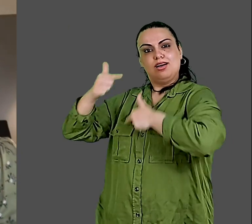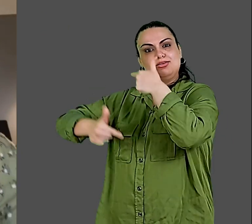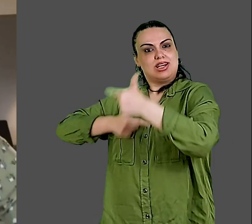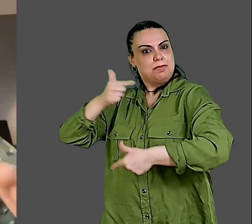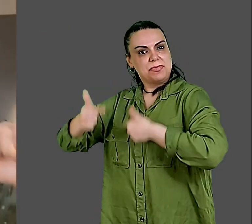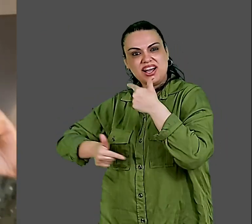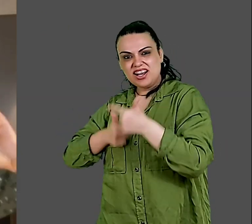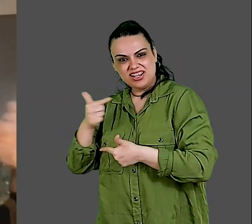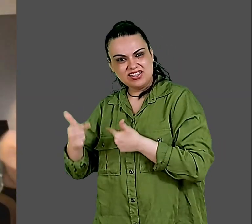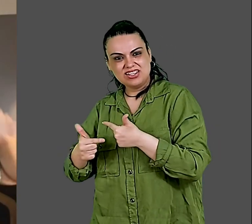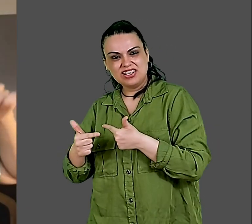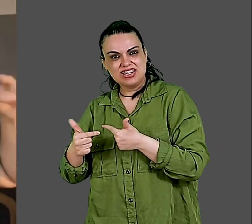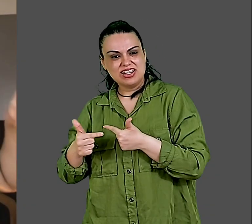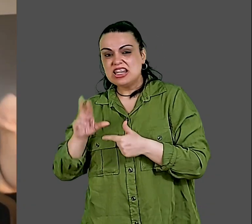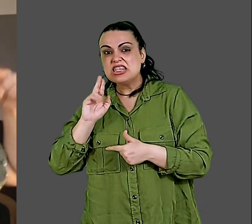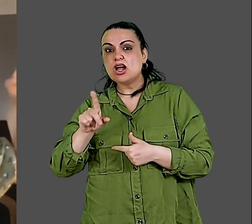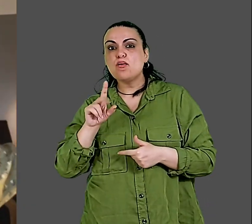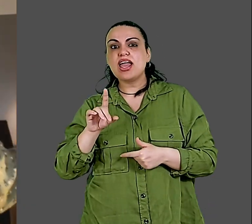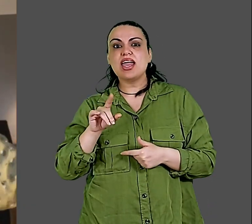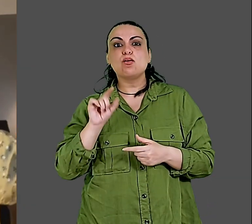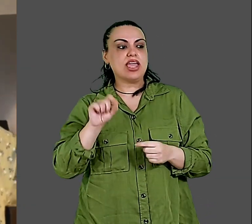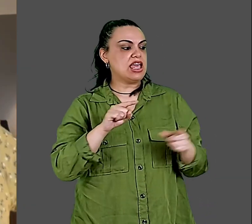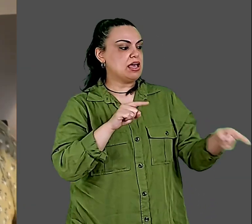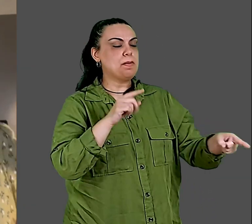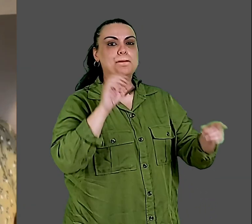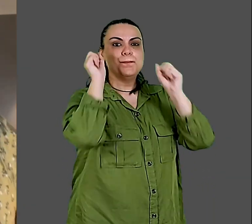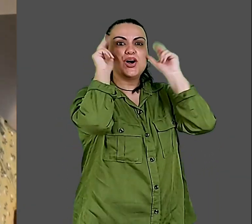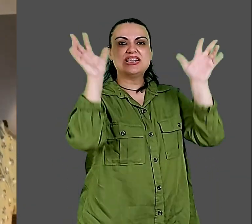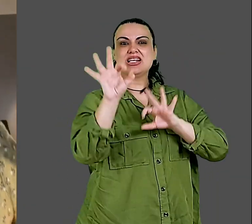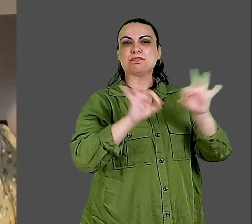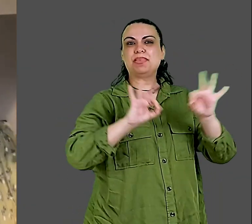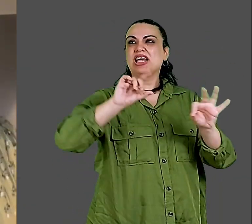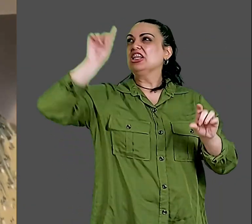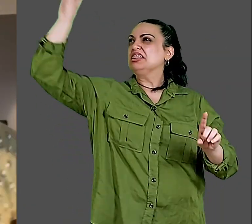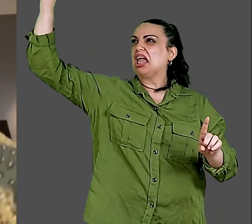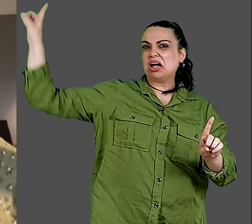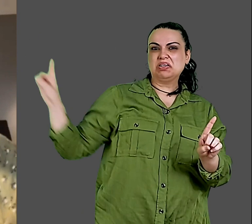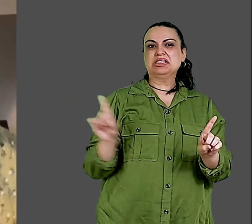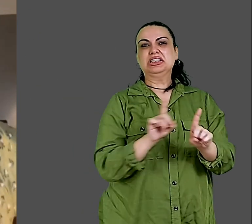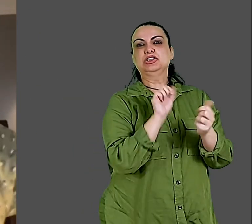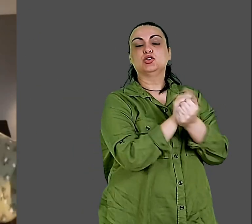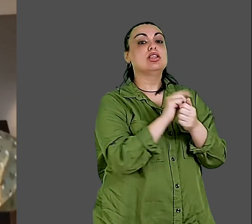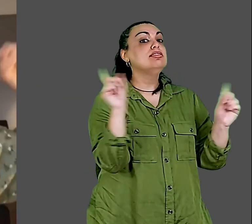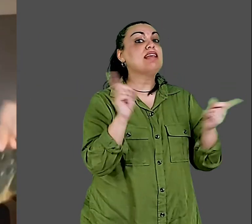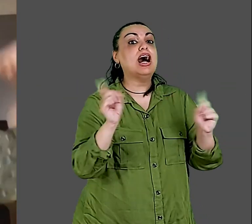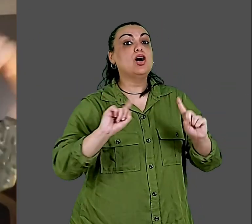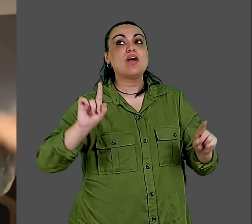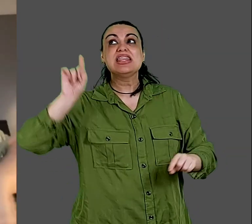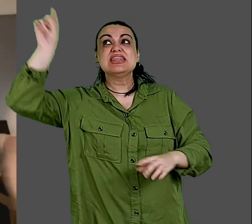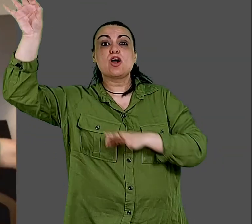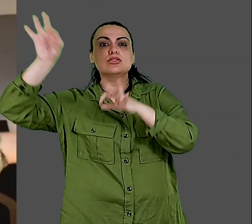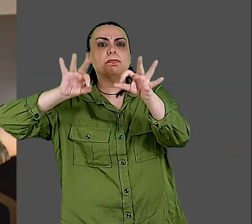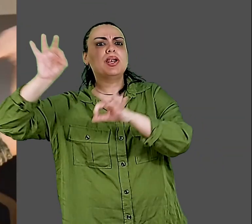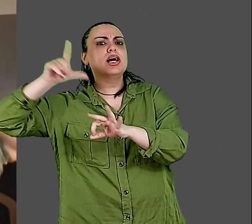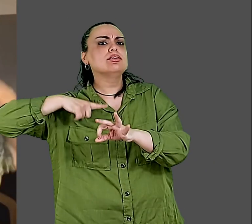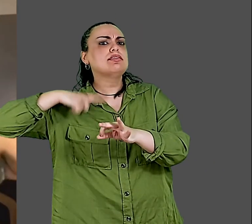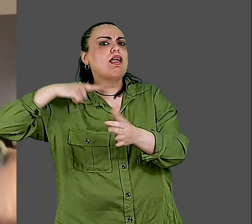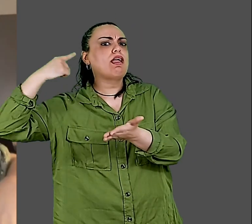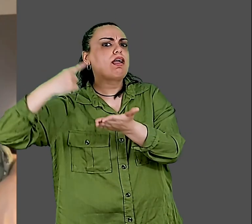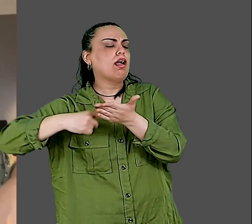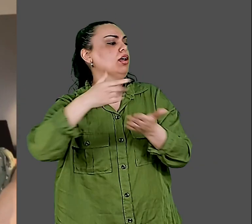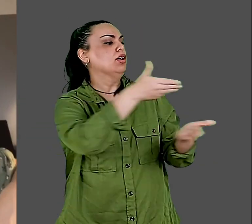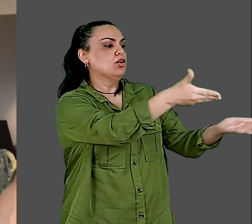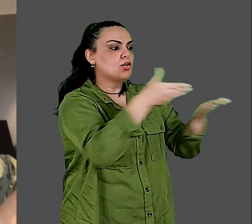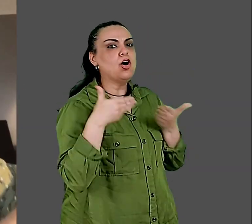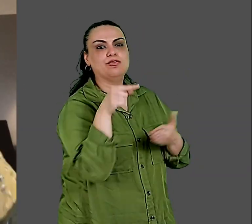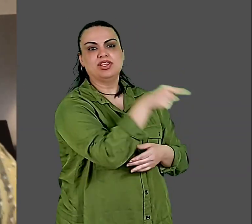Deus. Não é Deus que está entrando no plano de Moisés, é Moisés que está sendo convidado para entrar no plano de